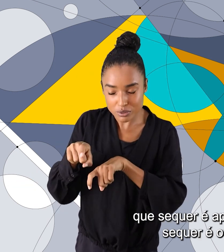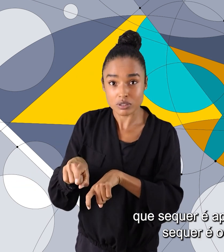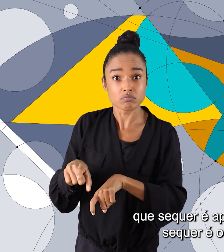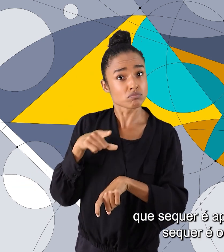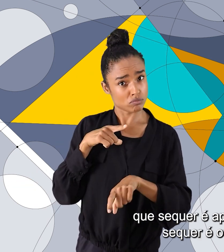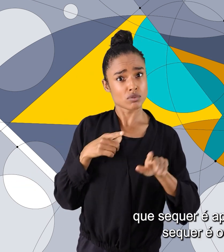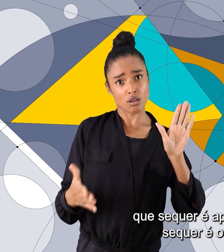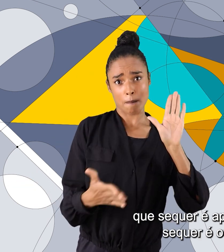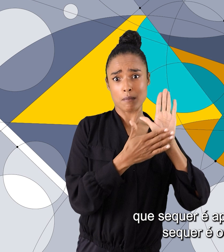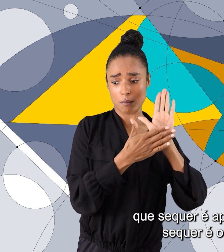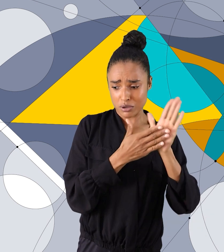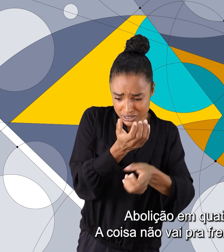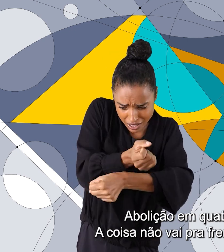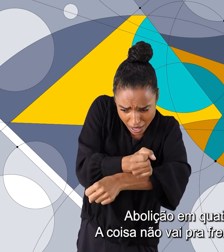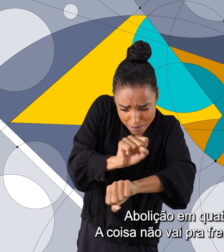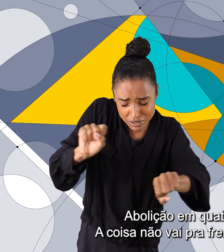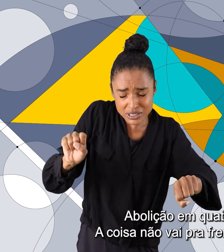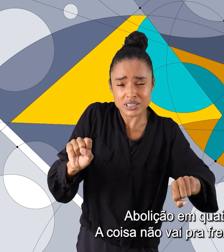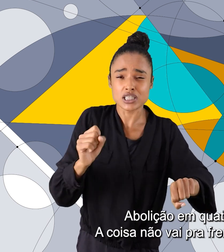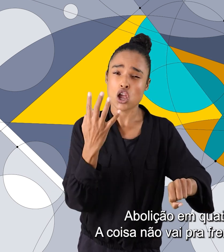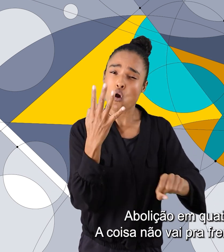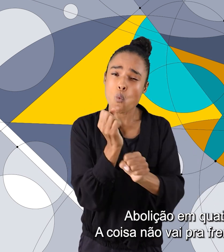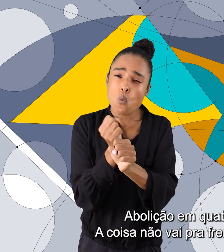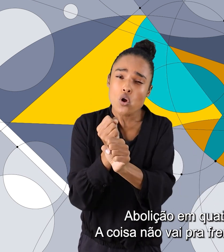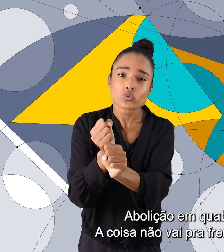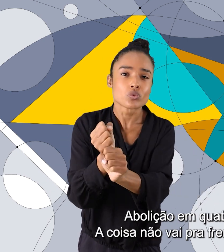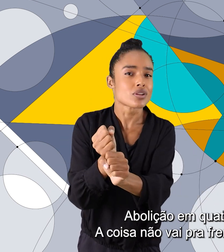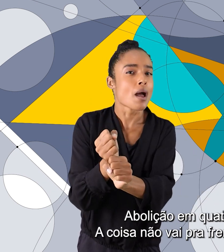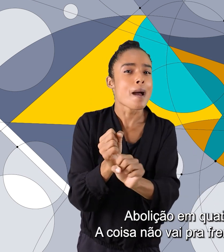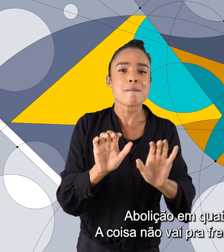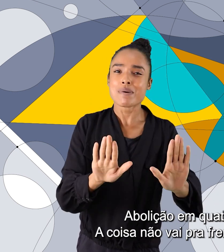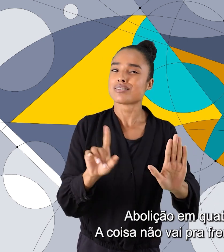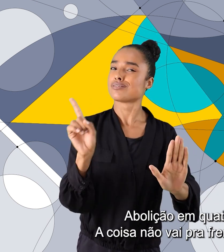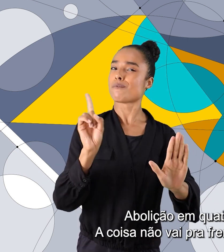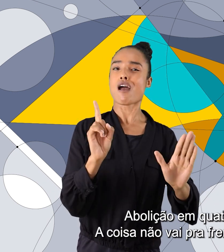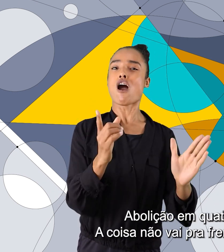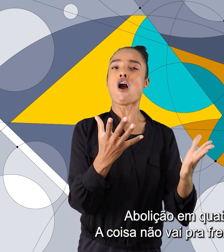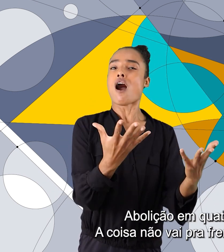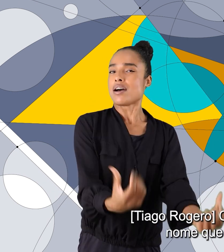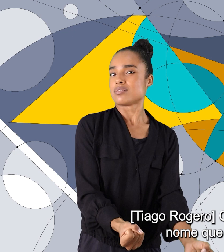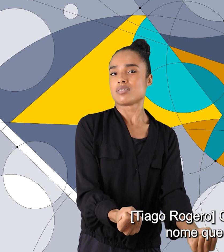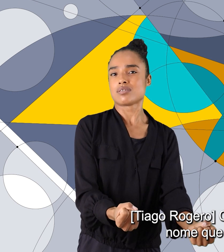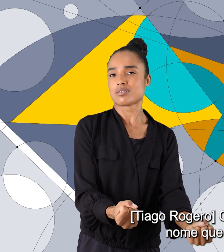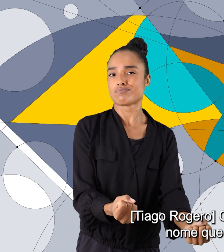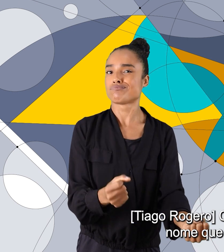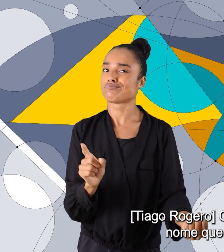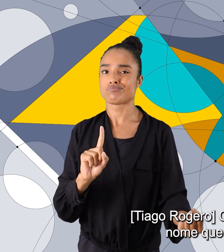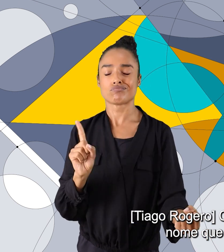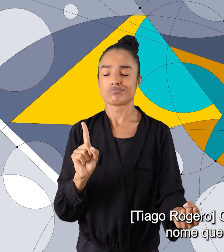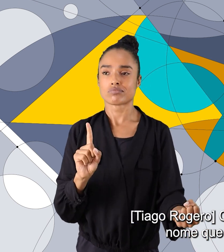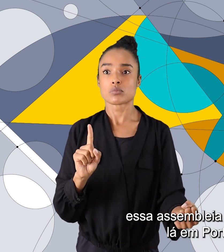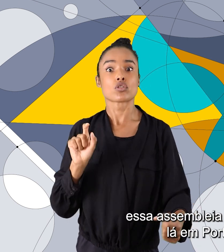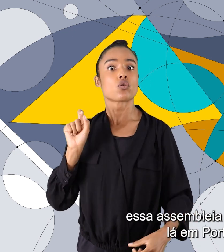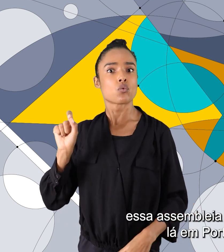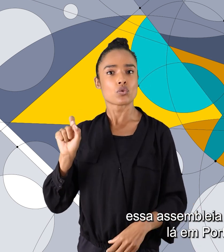sequer é apresentada, sequer é ouvida. Abolição em 4 anos, né? A coisa não vai para frente. Nas cortes... Cortes era o nome que